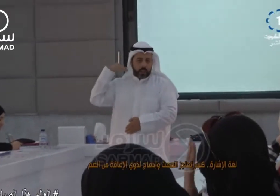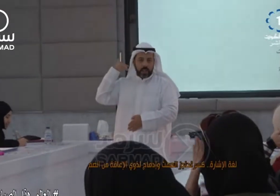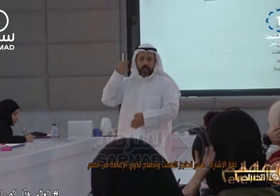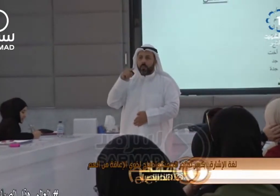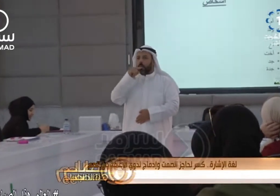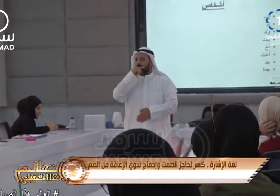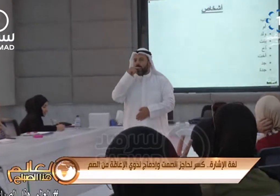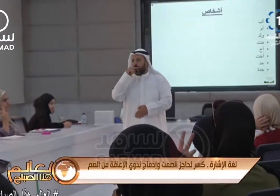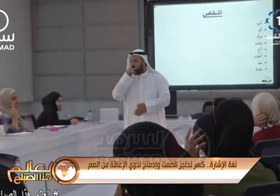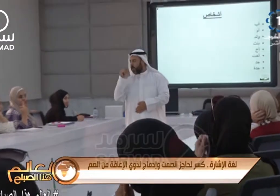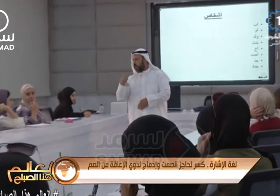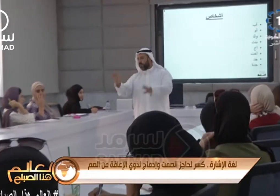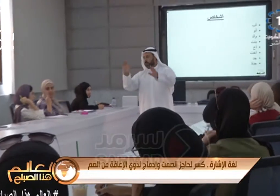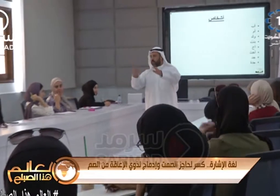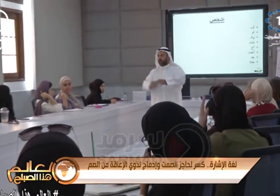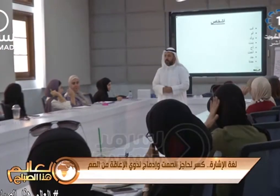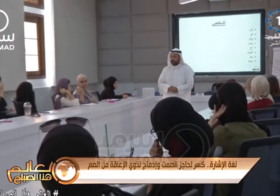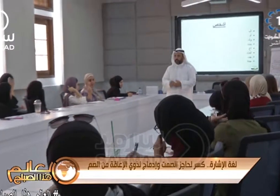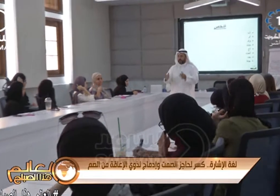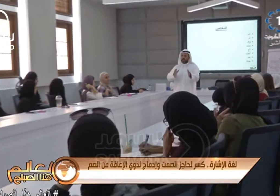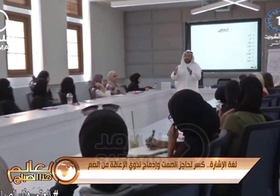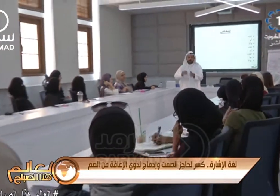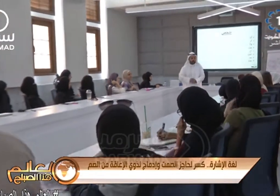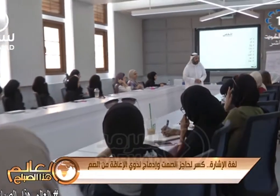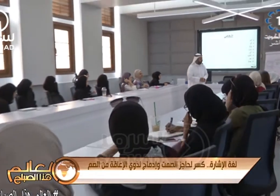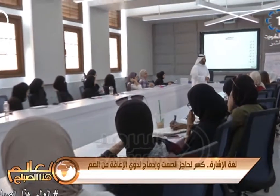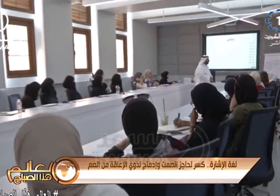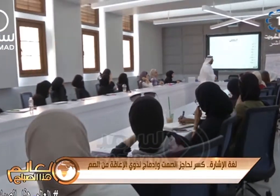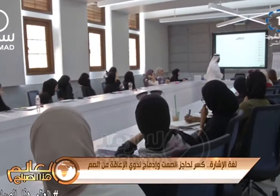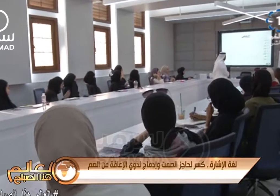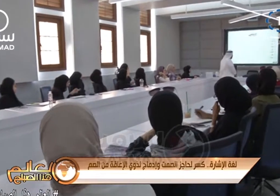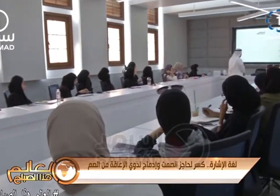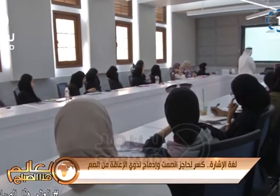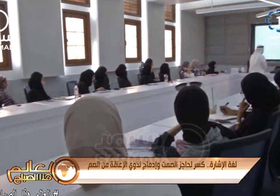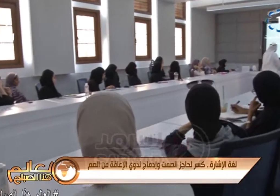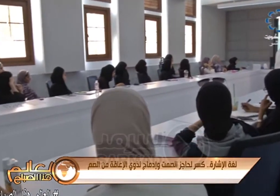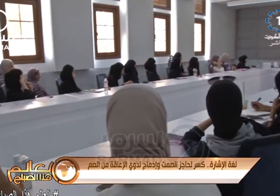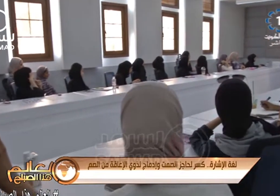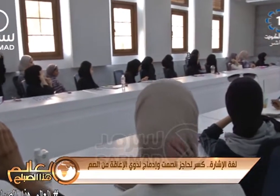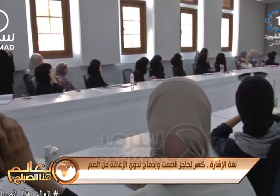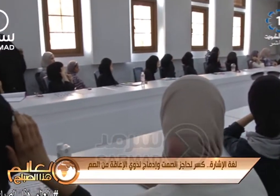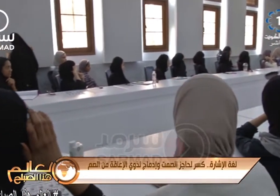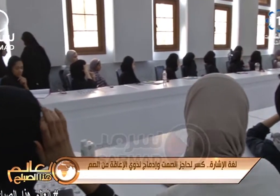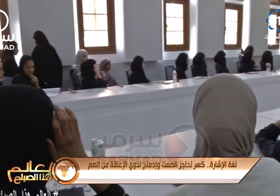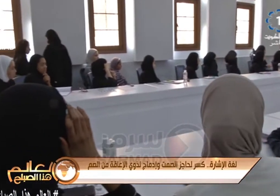لغة الإشارة تحطم حاجز الصوت وتنقل السم إلى دائرة التفاعل المجتمعي، لذا أصبحت من